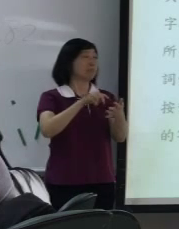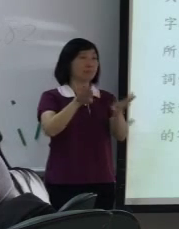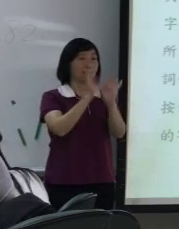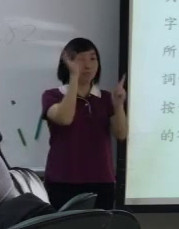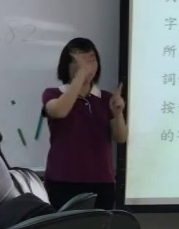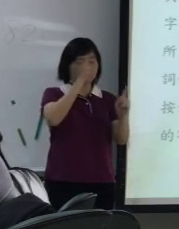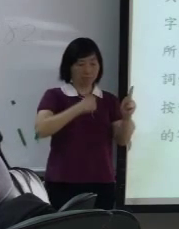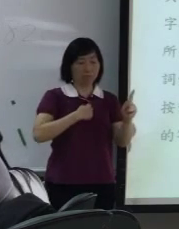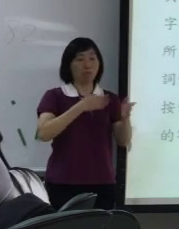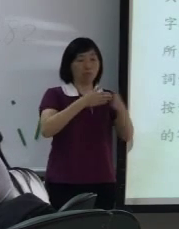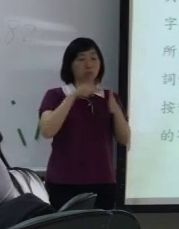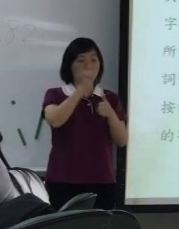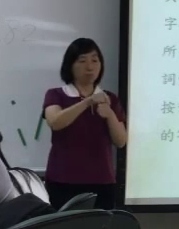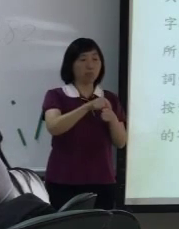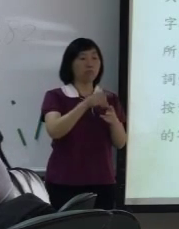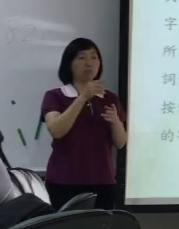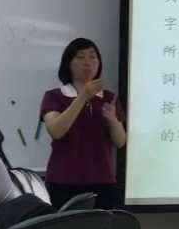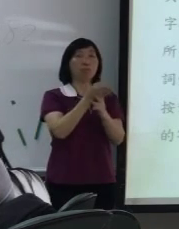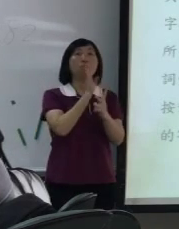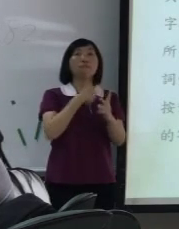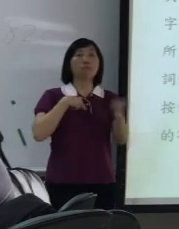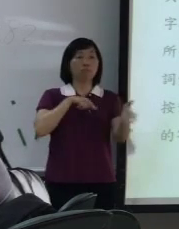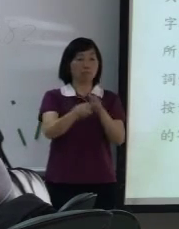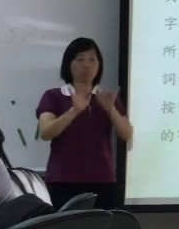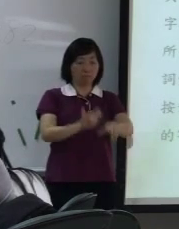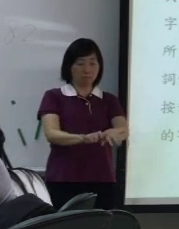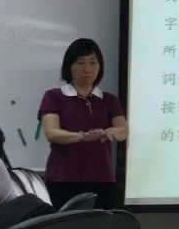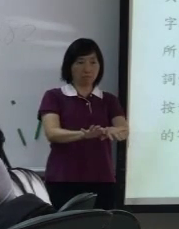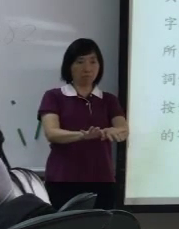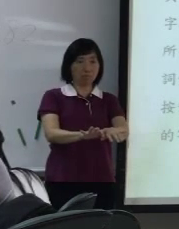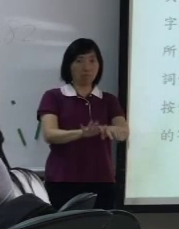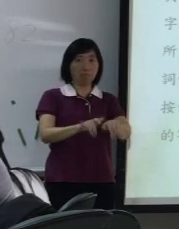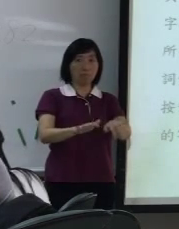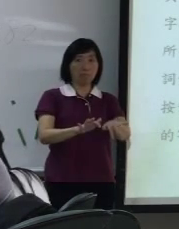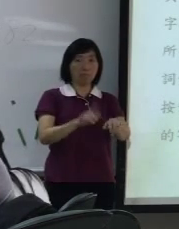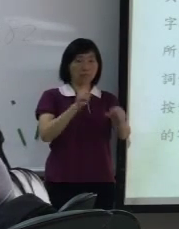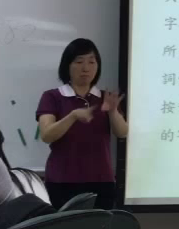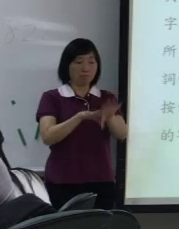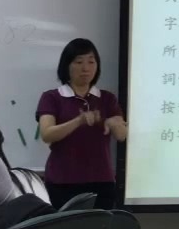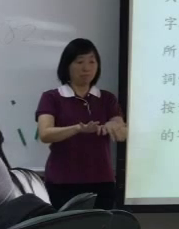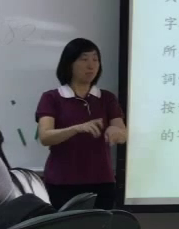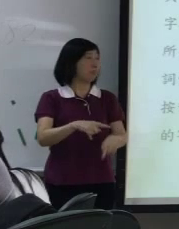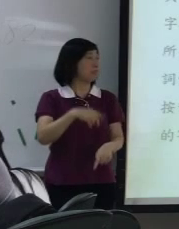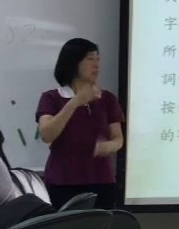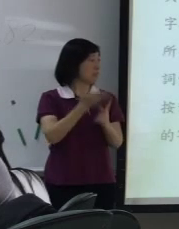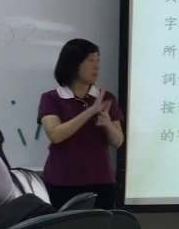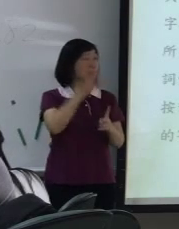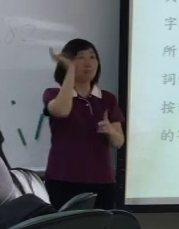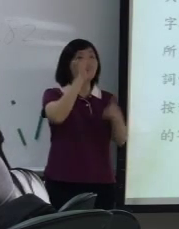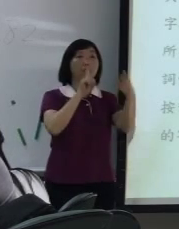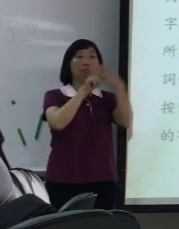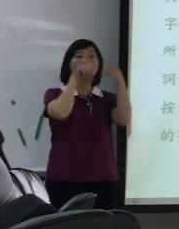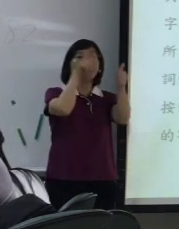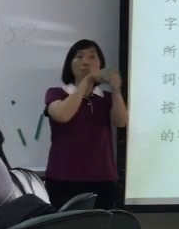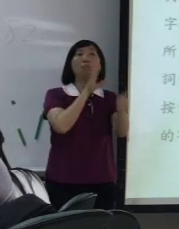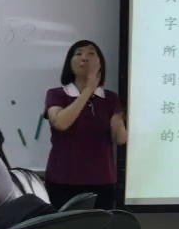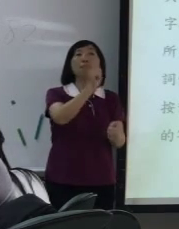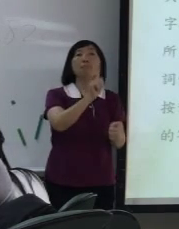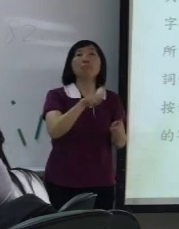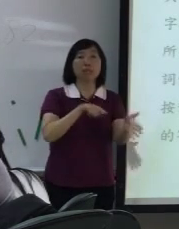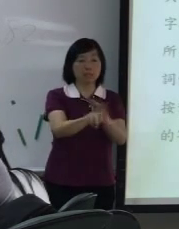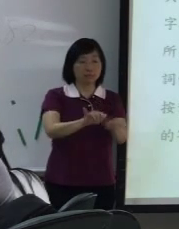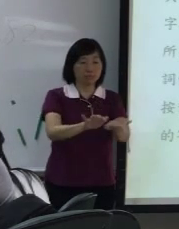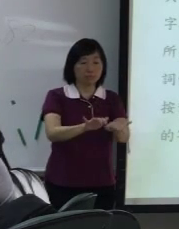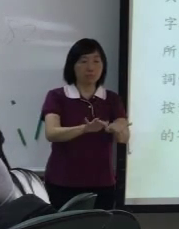汇，或直接输入关键的字词，或寻找主题的词汇，就可